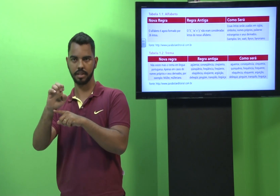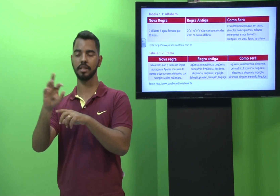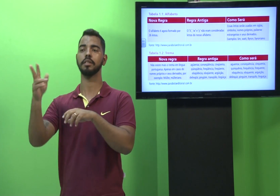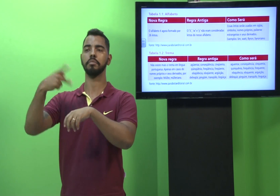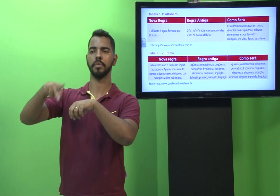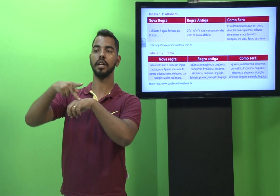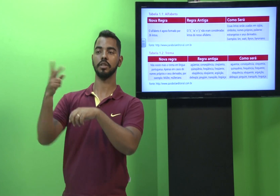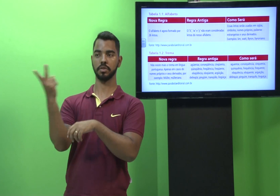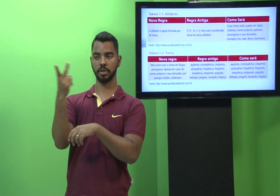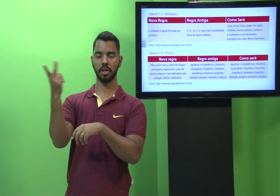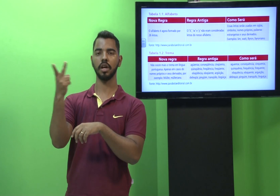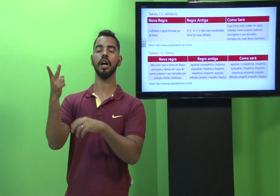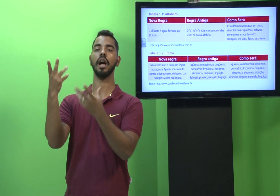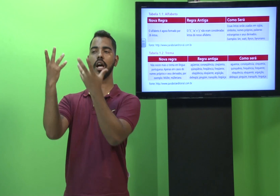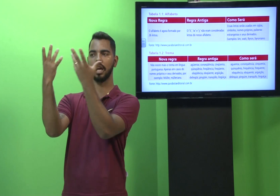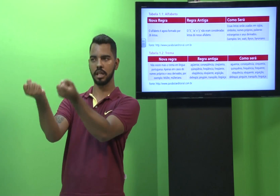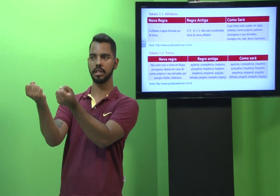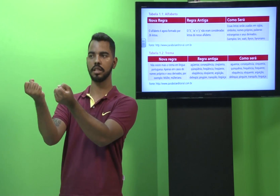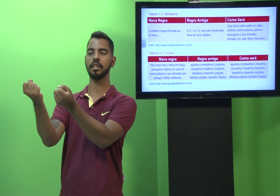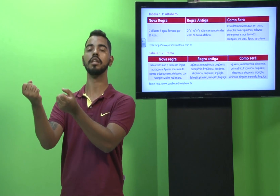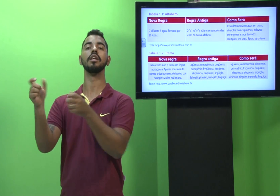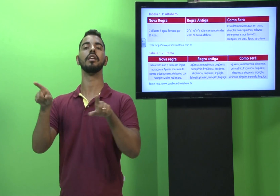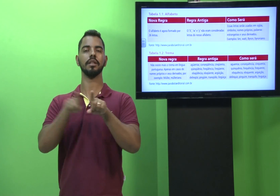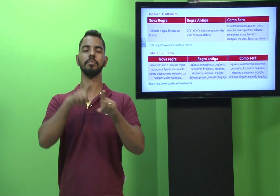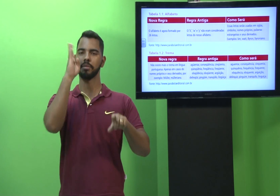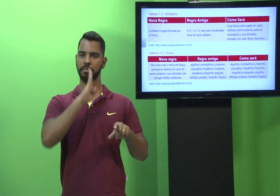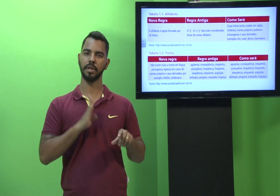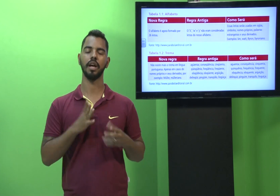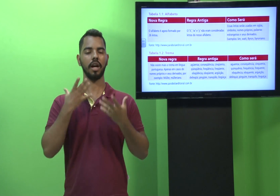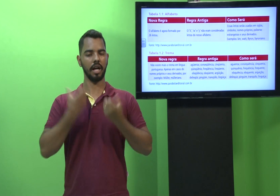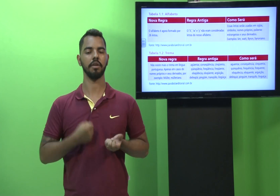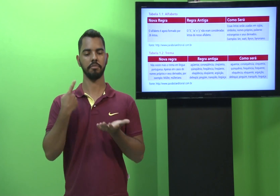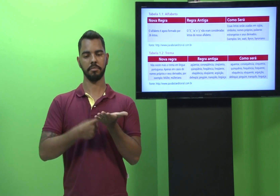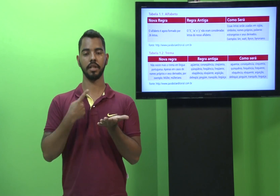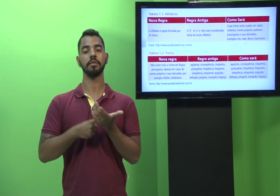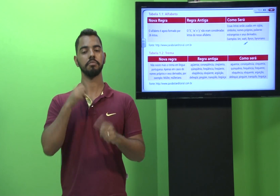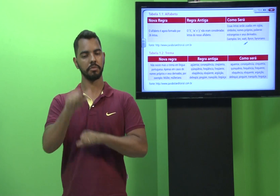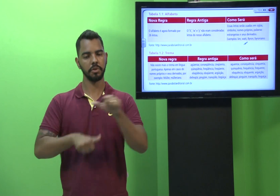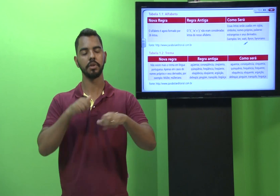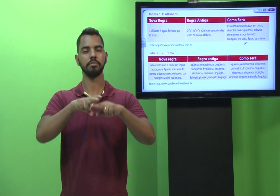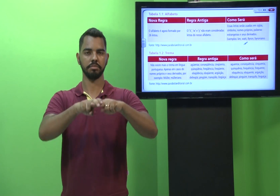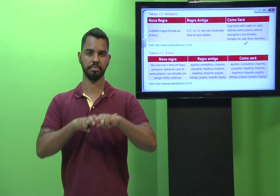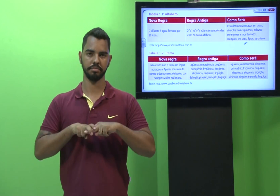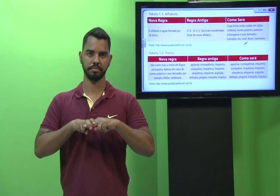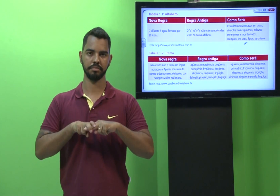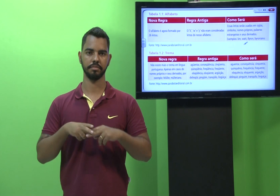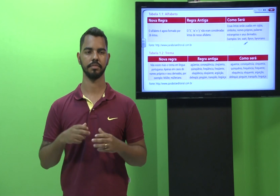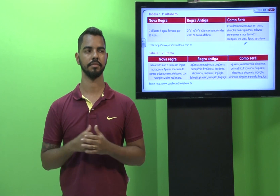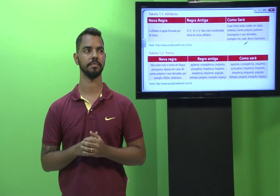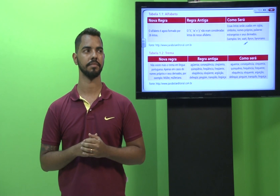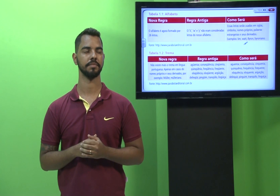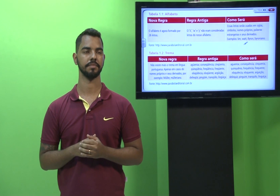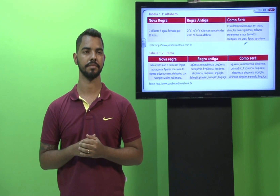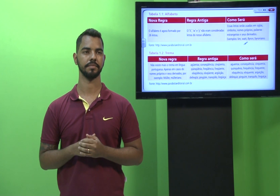do acordo ortográfico, nós temos a tabela, nós temos o alfabeto, em que na nova